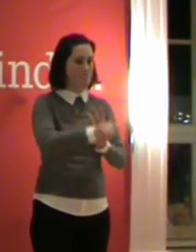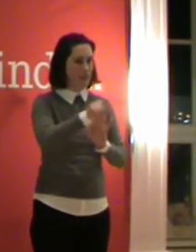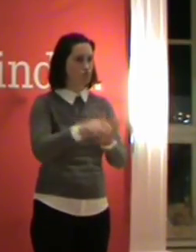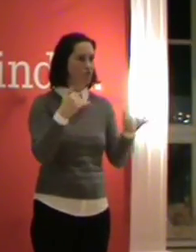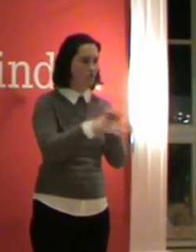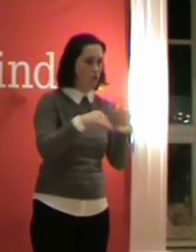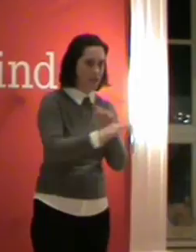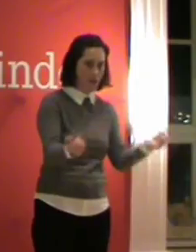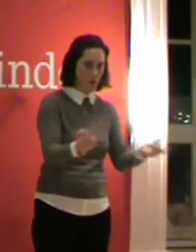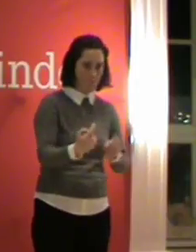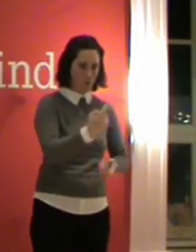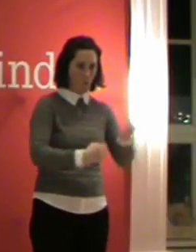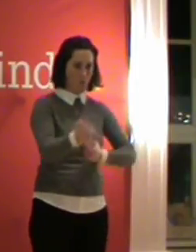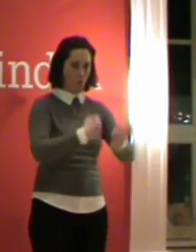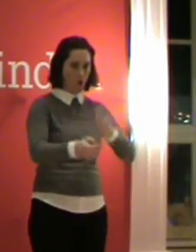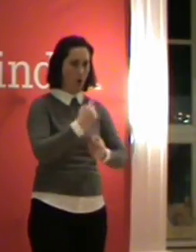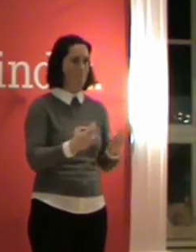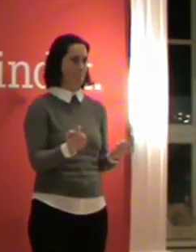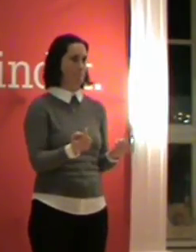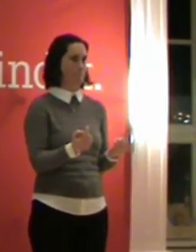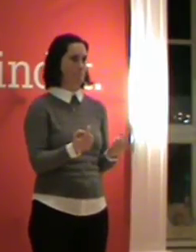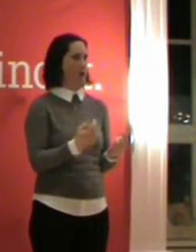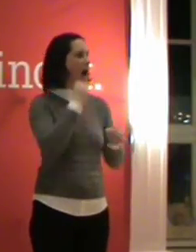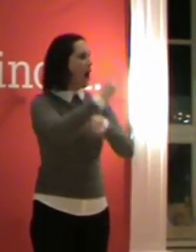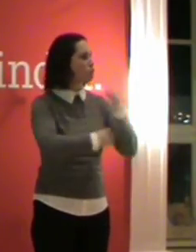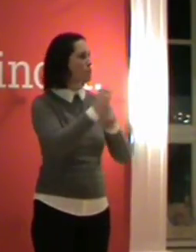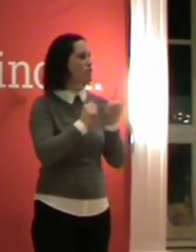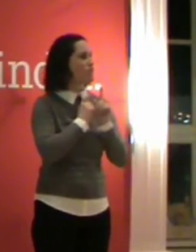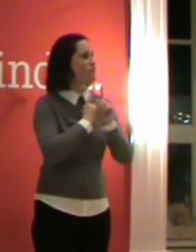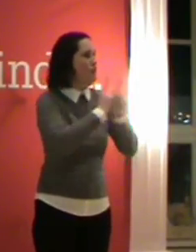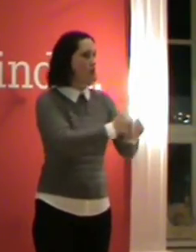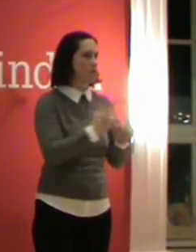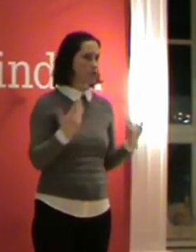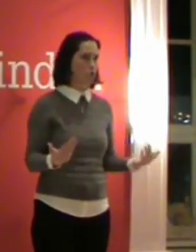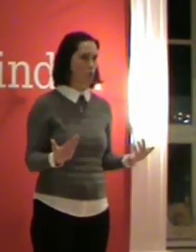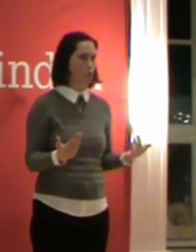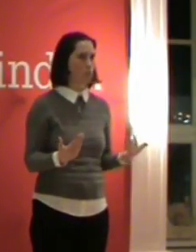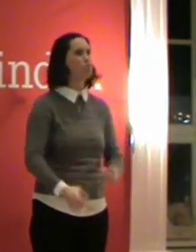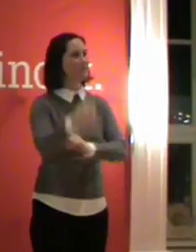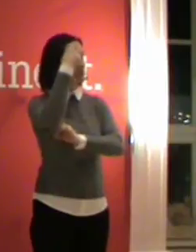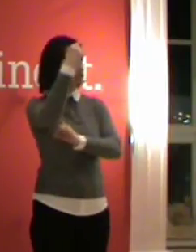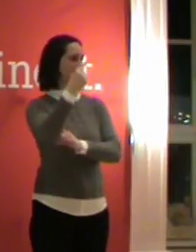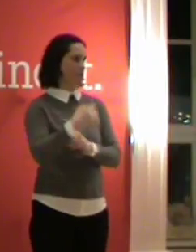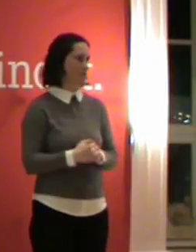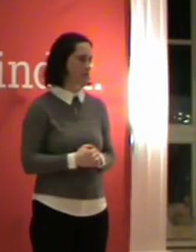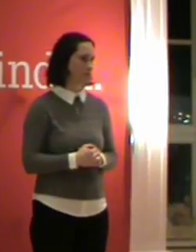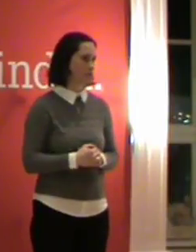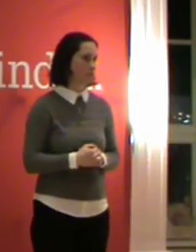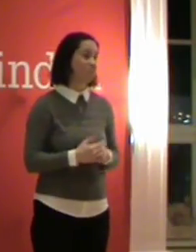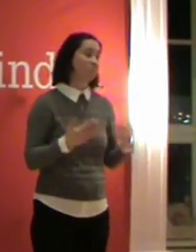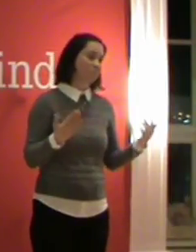kommen. Auch das ist, glaube ich, ganz wichtig, dazu laut und deutlich zu stehen. Und deswegen ist